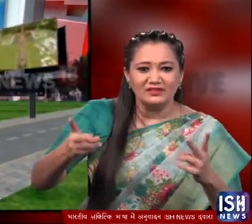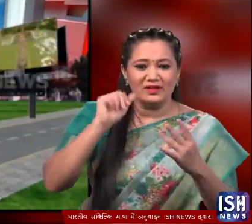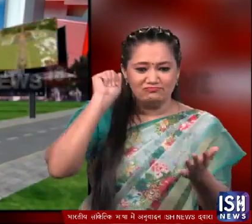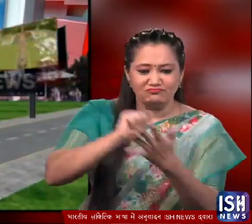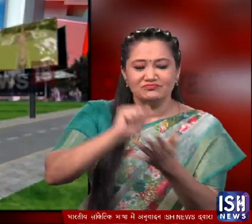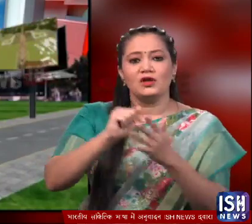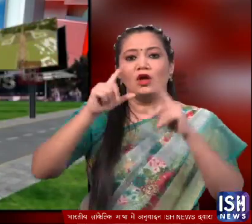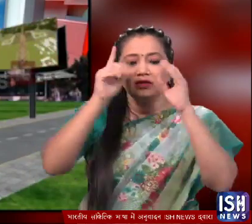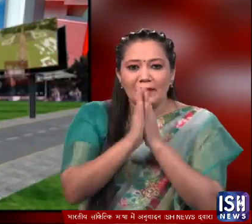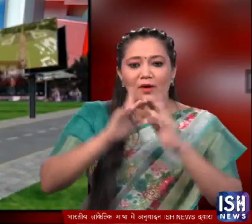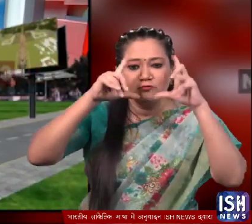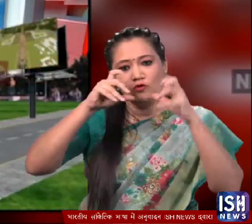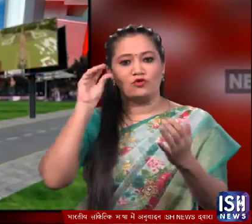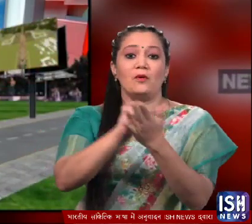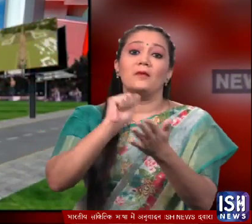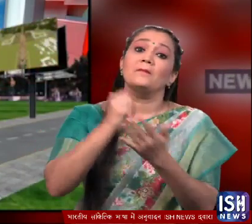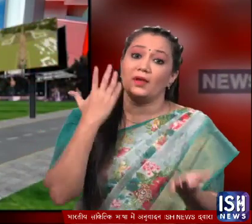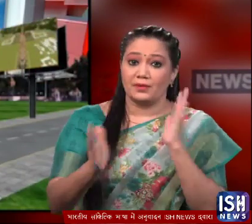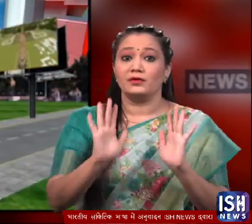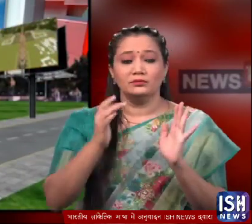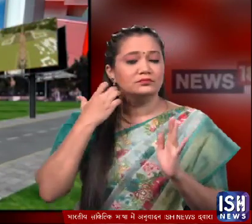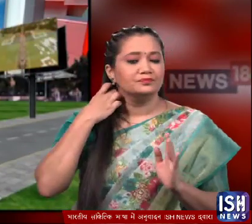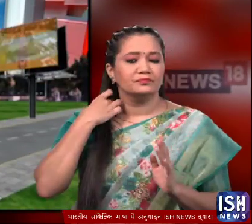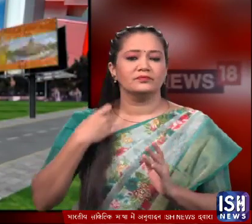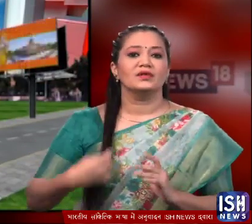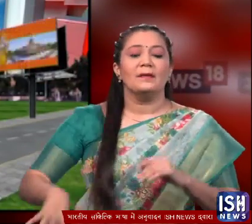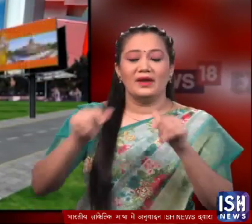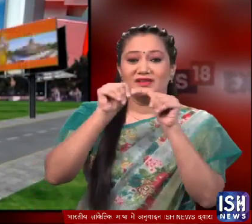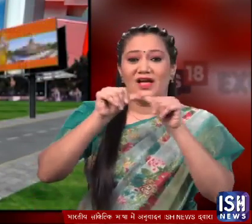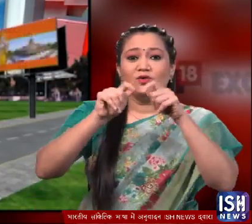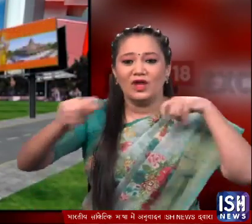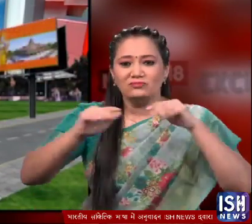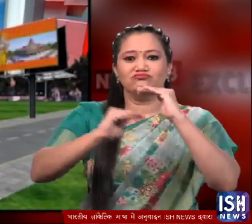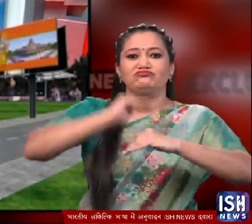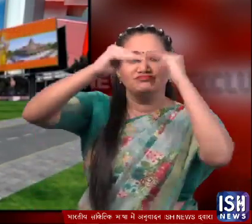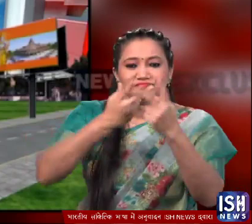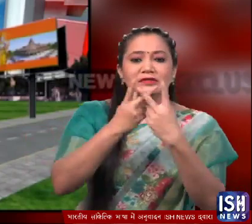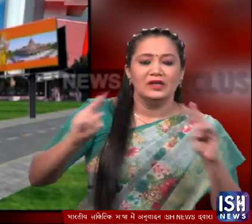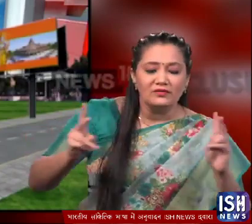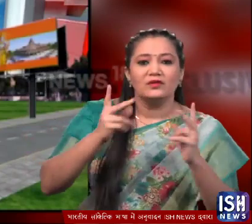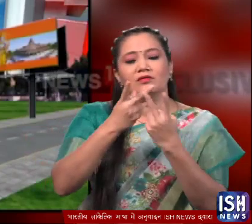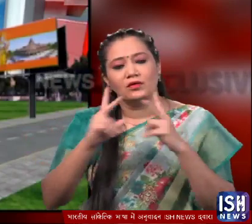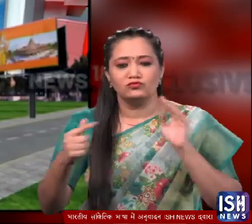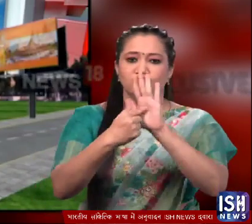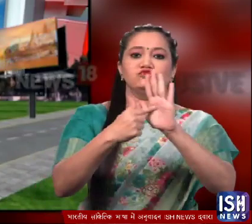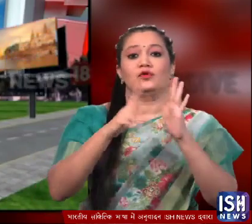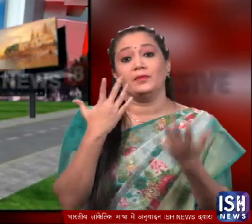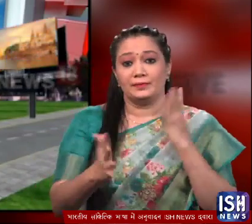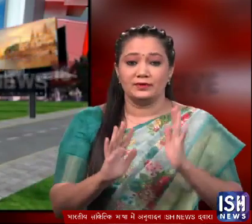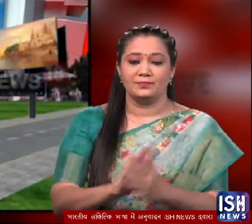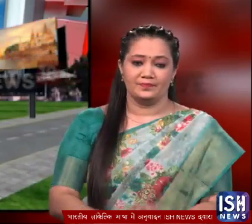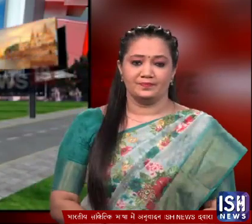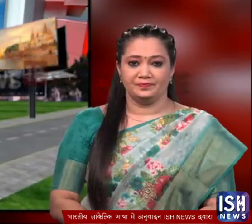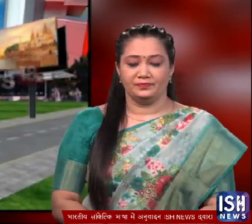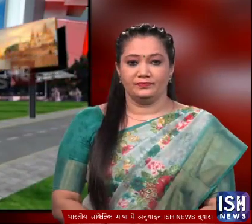पर मंदिर से जुड़ी हुई तस्वीरें छापी जाएंगी। यही नहीं, अयोध्या के विकास से जुड़ी हुई तस्वीर को भी चुनावी अभियान में शामिल किया जा सकता